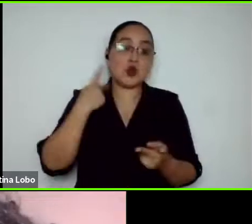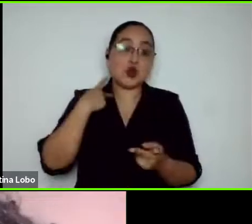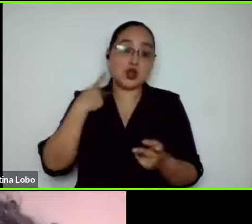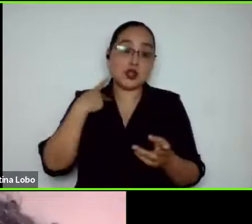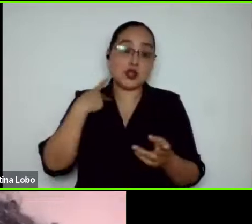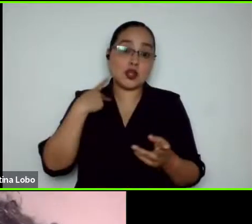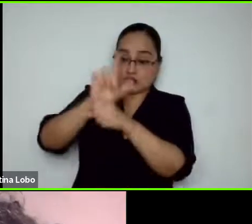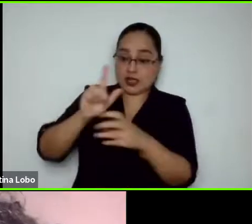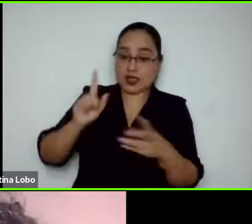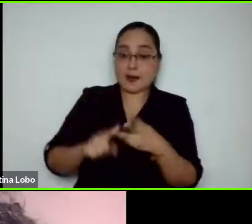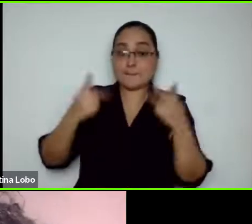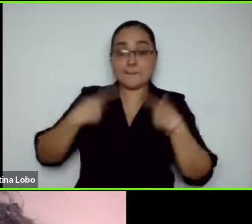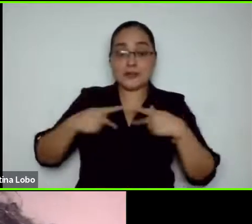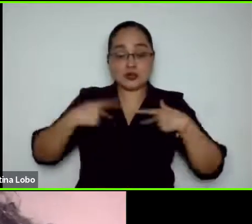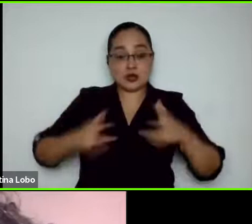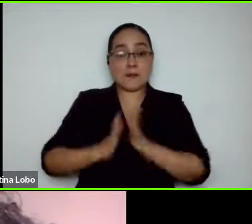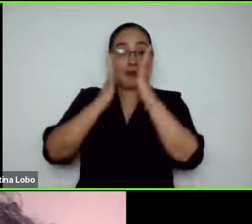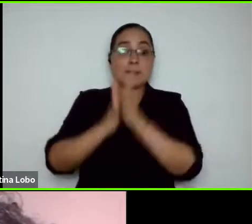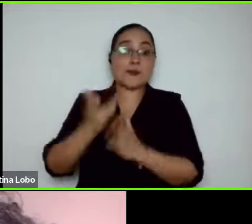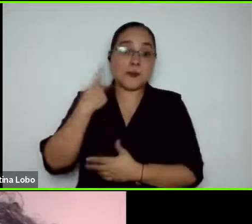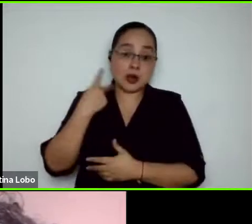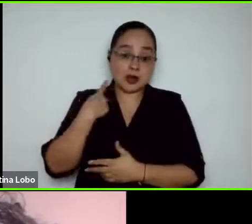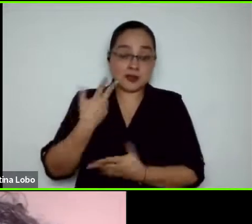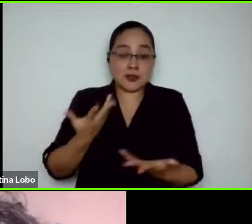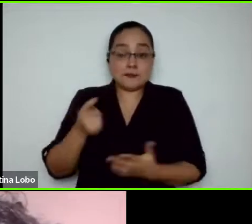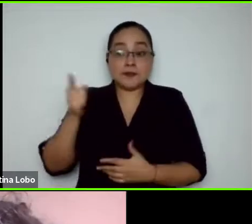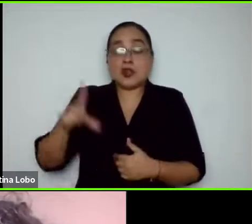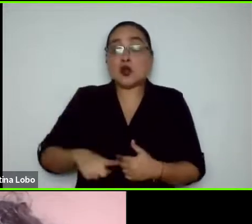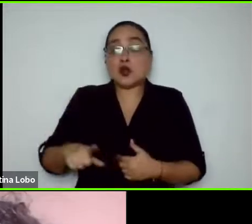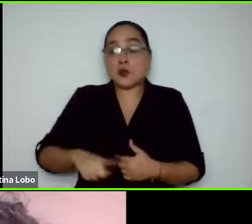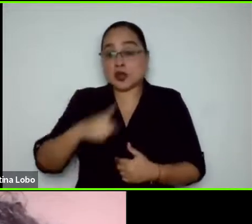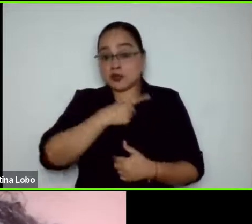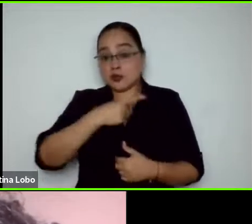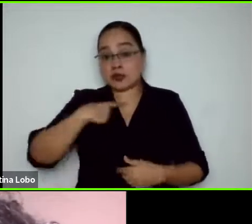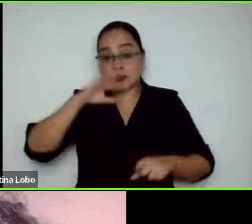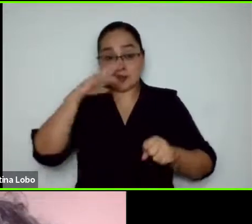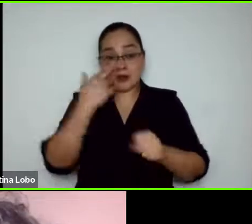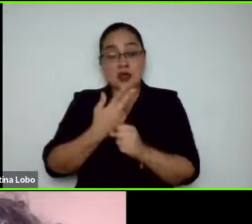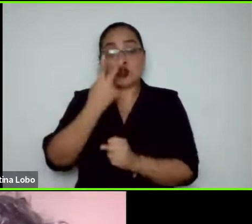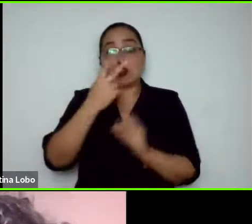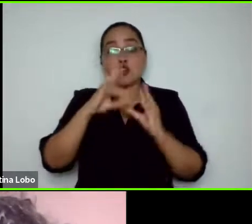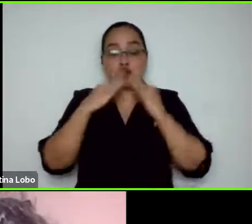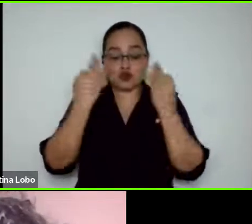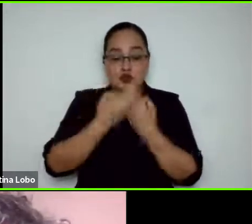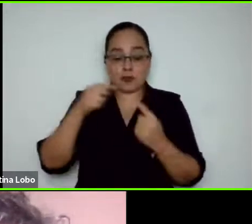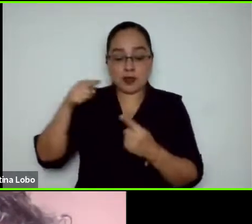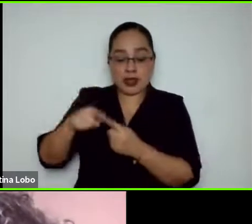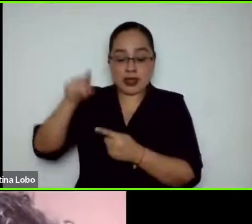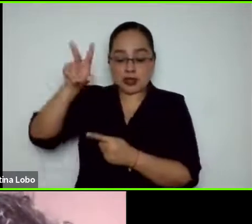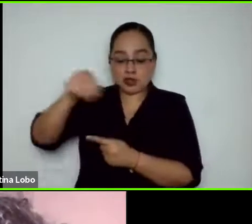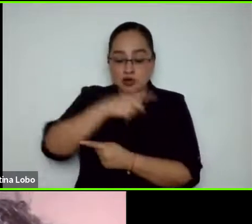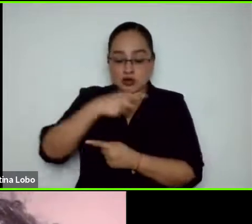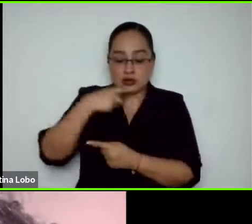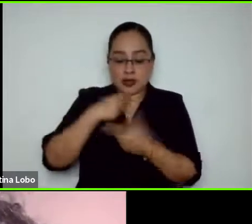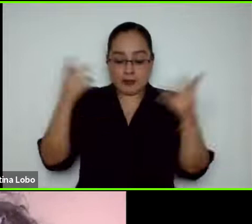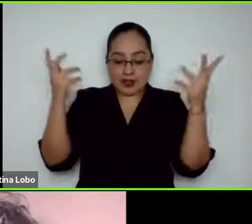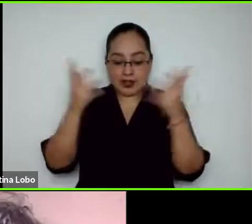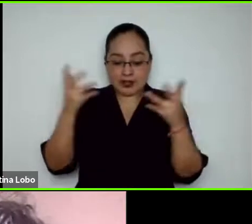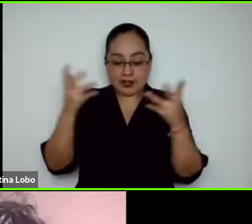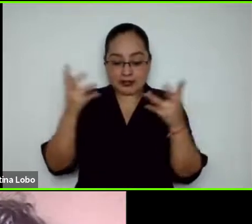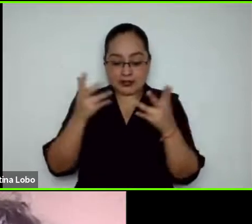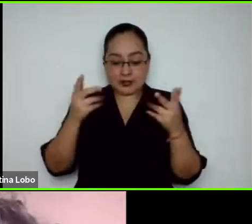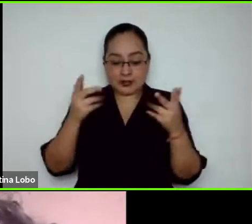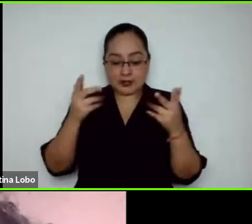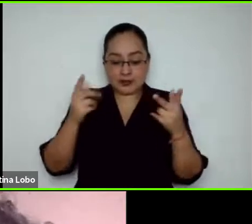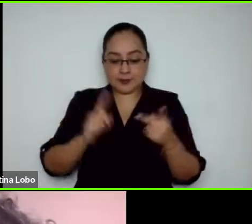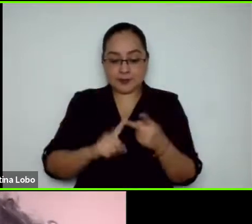derechos de participación política, el Estado tiene obligaciones de dos tipos. Hay obligaciones de no hacer, de no interferir, es decir,